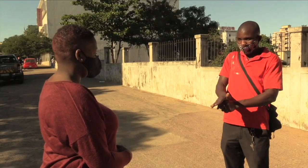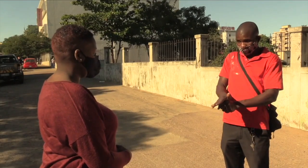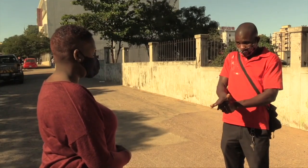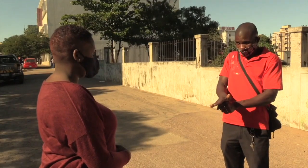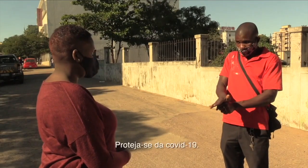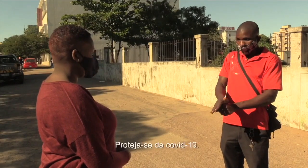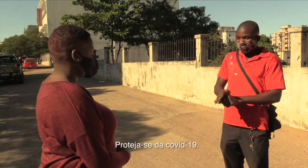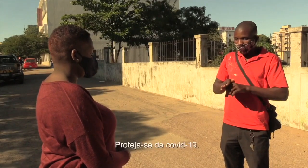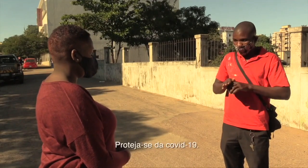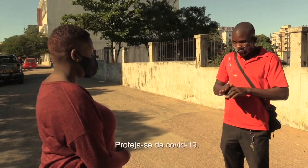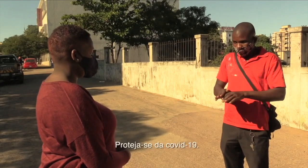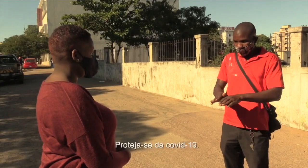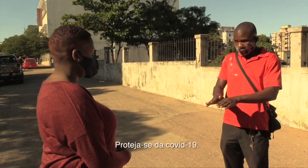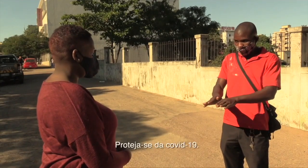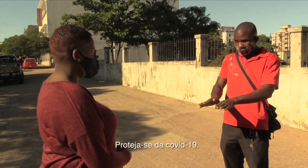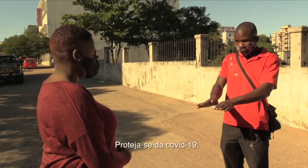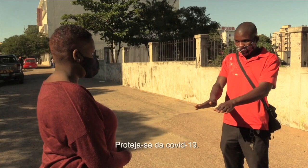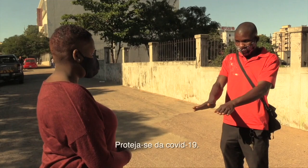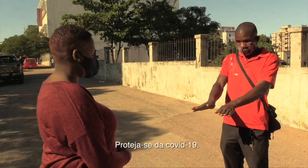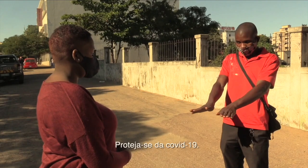Proteja-se da Covid-19.